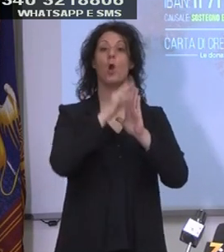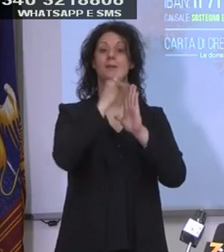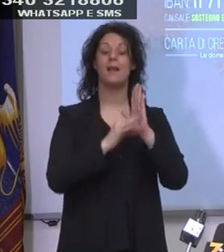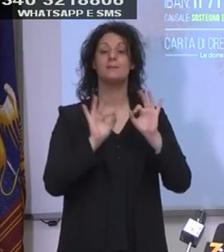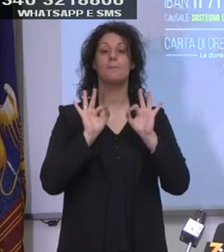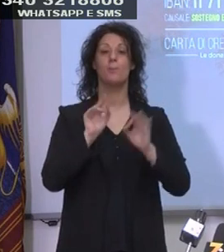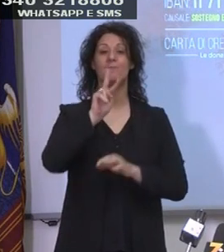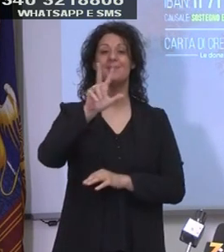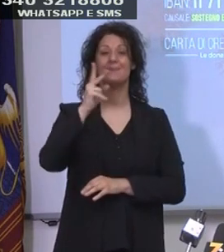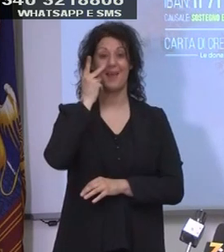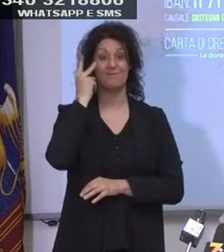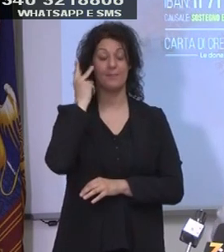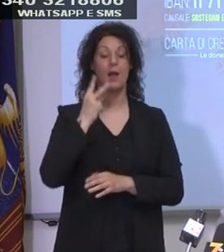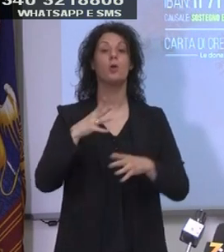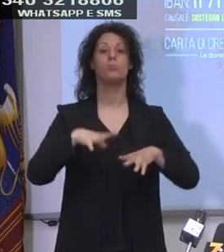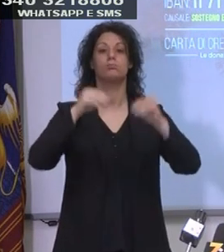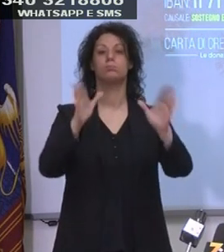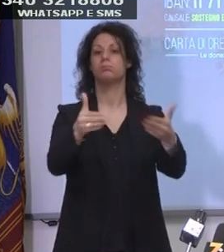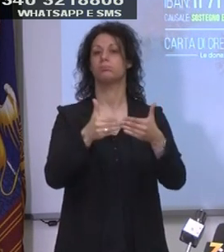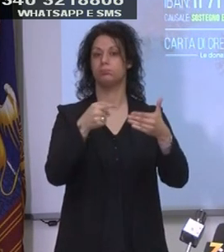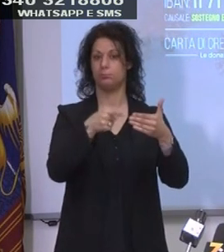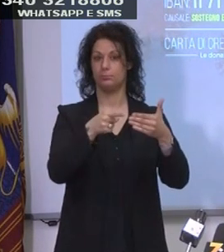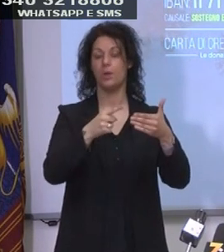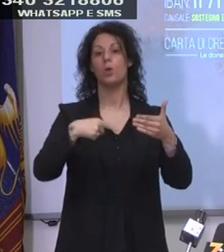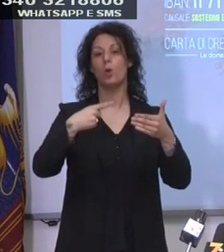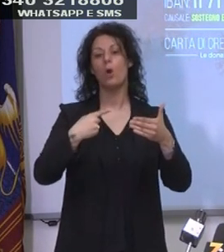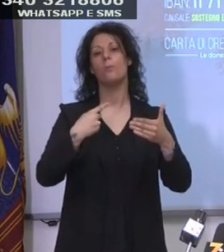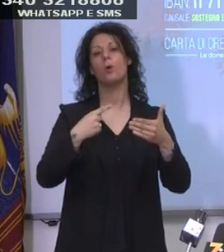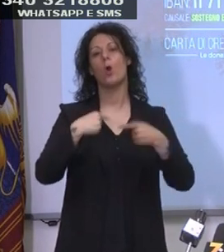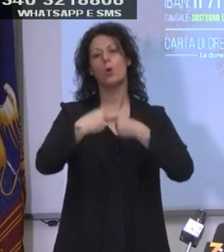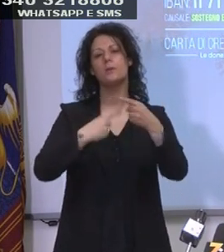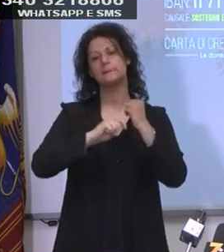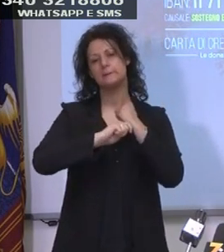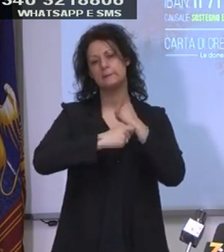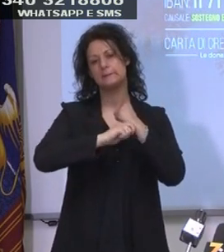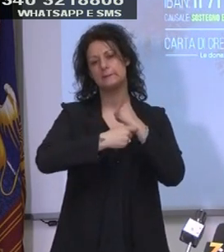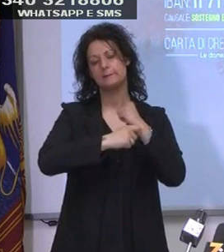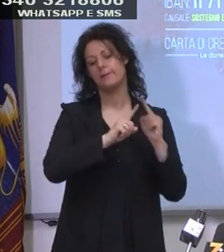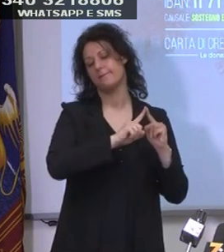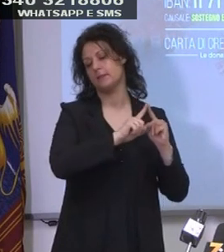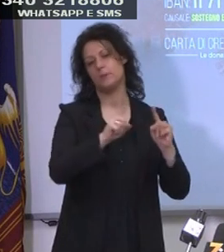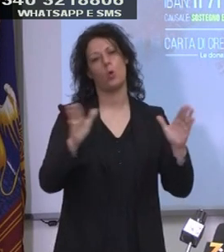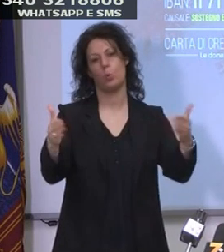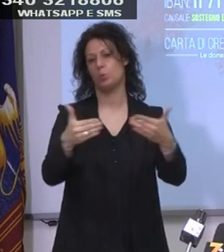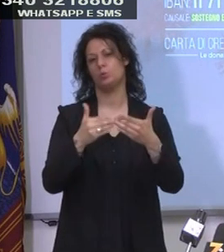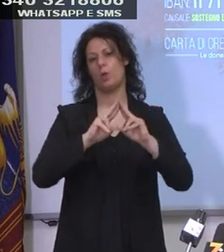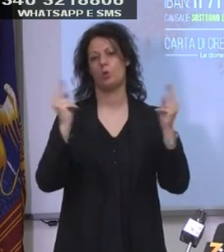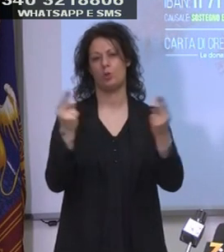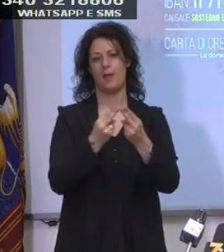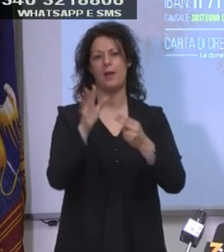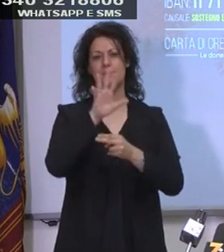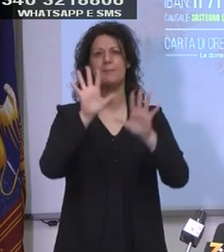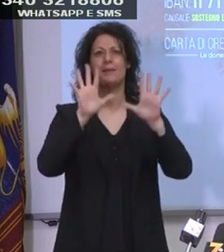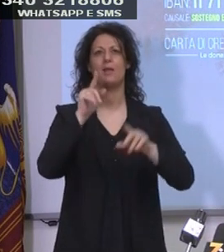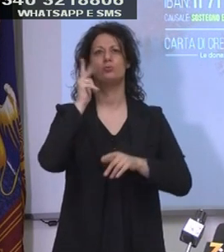di febbraio, una roba del genere, dopodiché si è andati avanti in maniera sempre più restrittiva fino a chiuderle, e deve essere stata l'ordinanza del 10